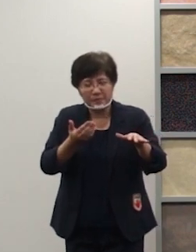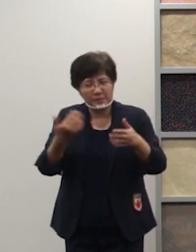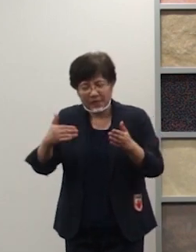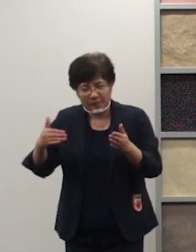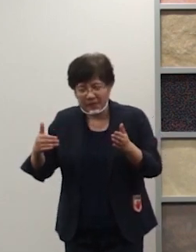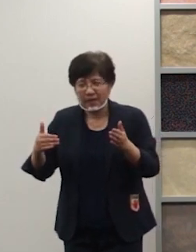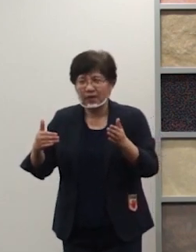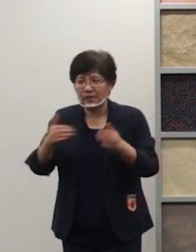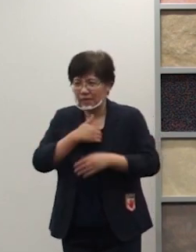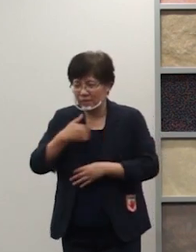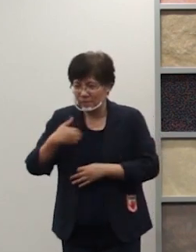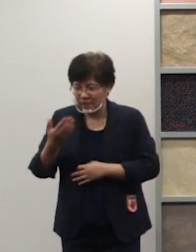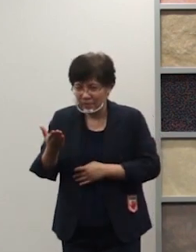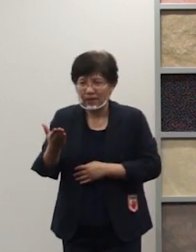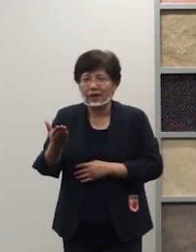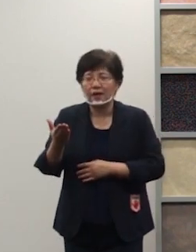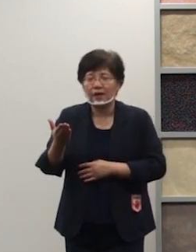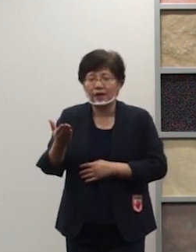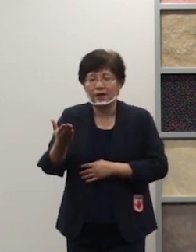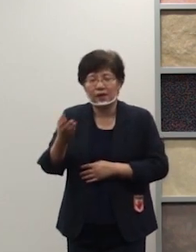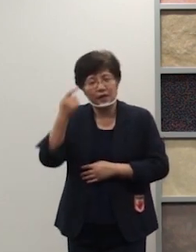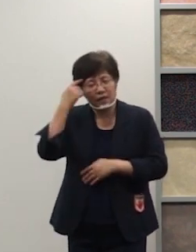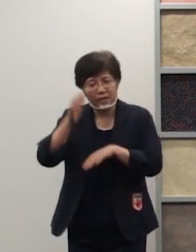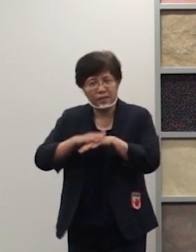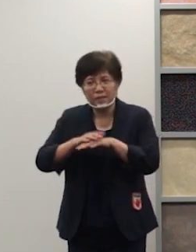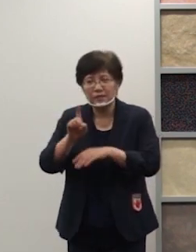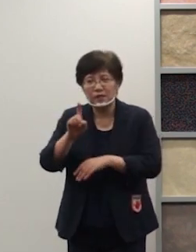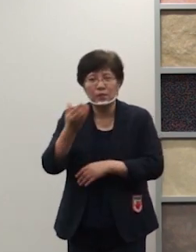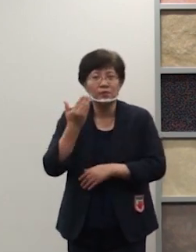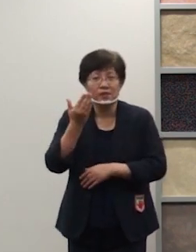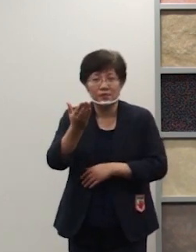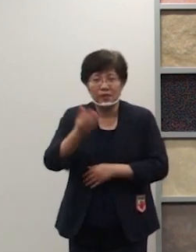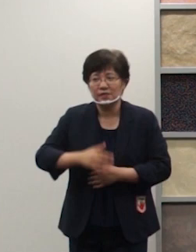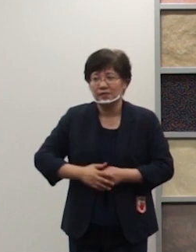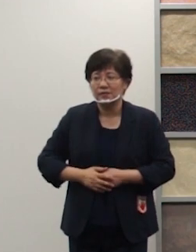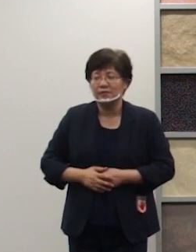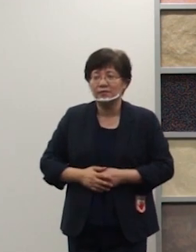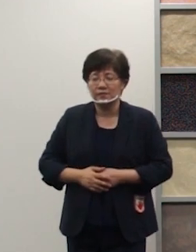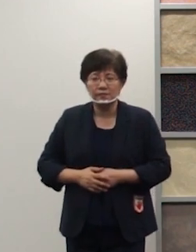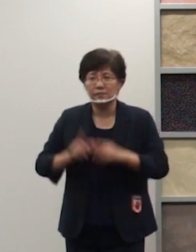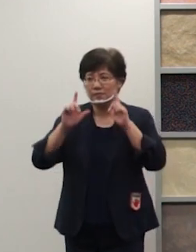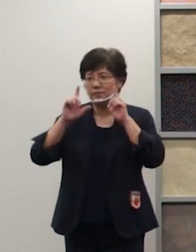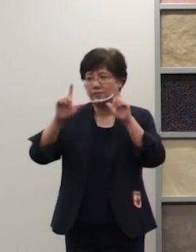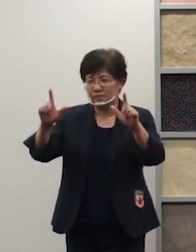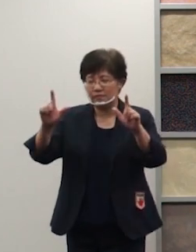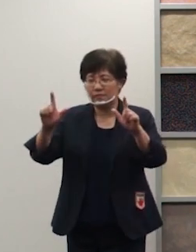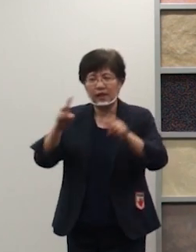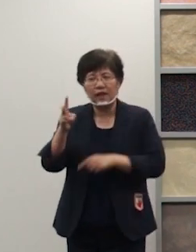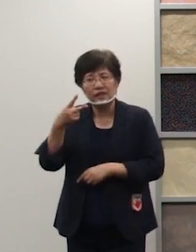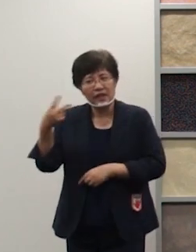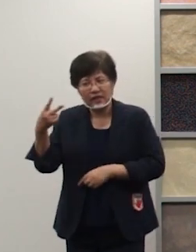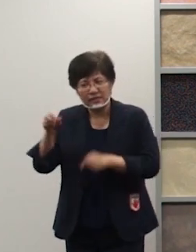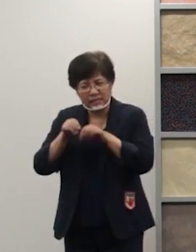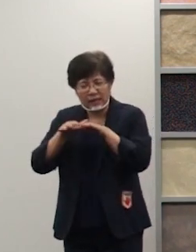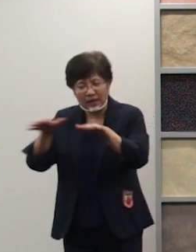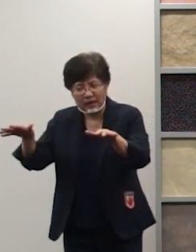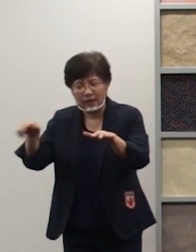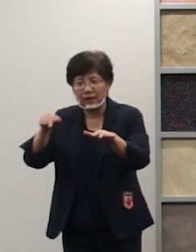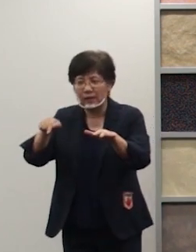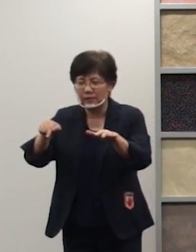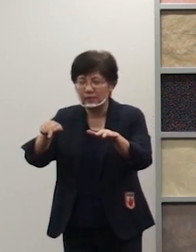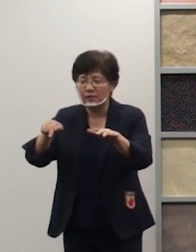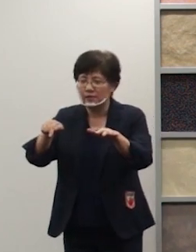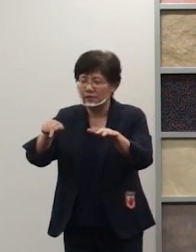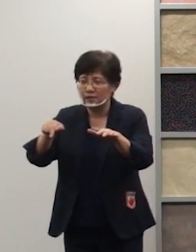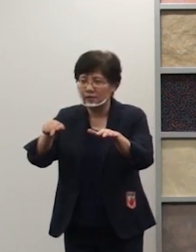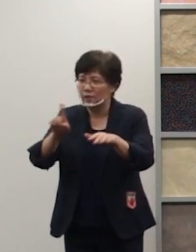至っていないという認識なのか、どのような今認識でしょうか。 第2波の定義というものが、定かではあり